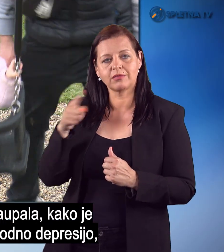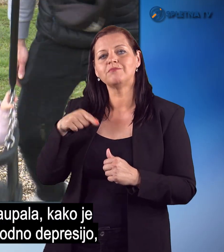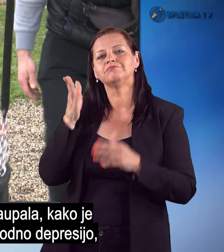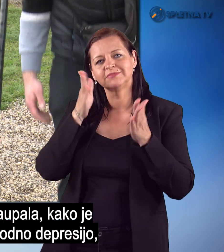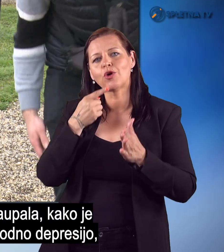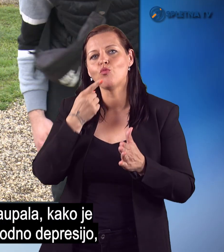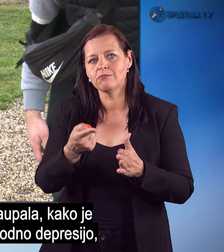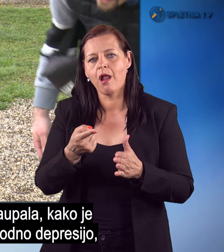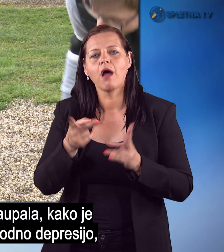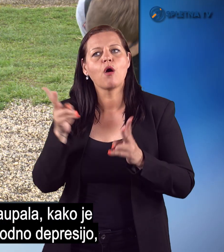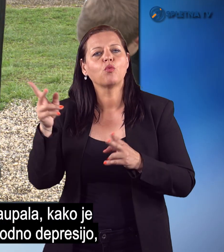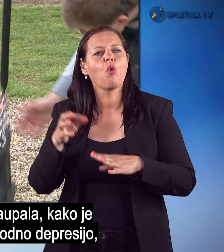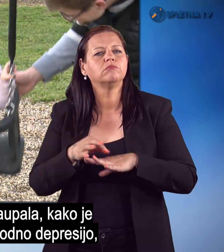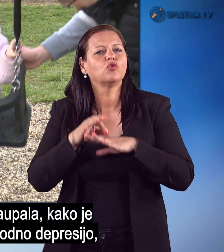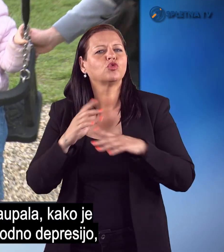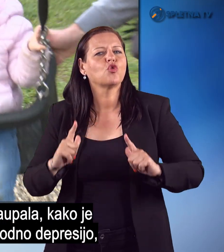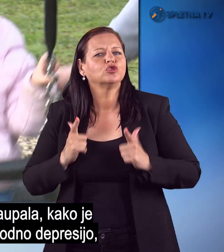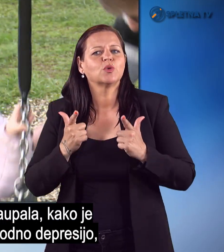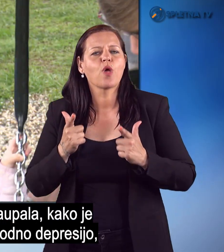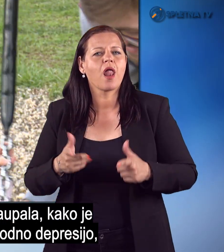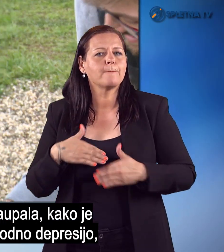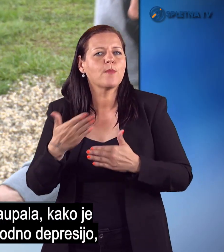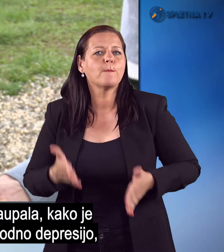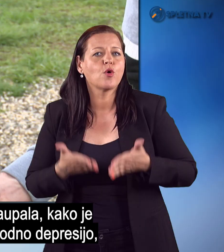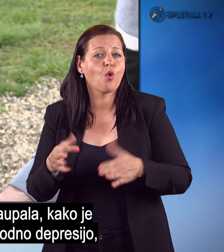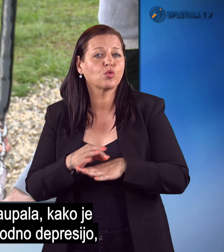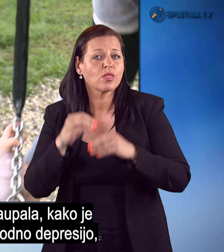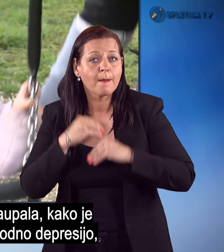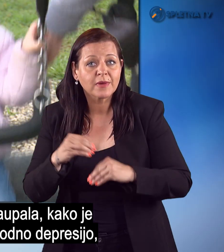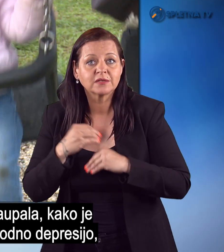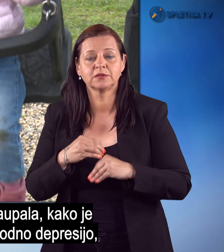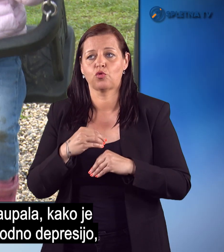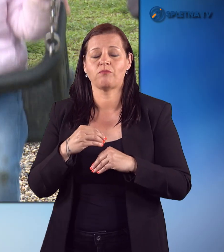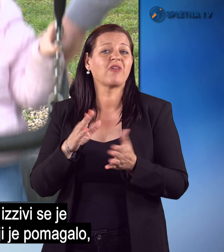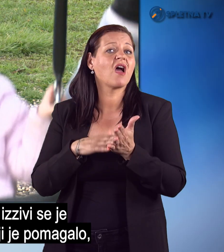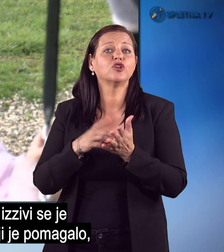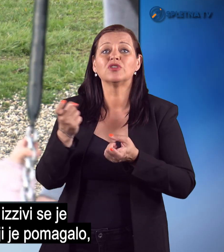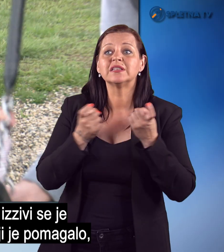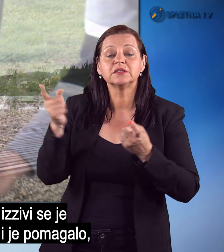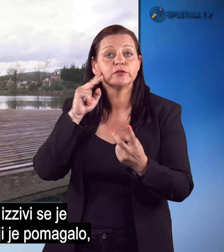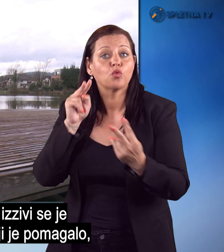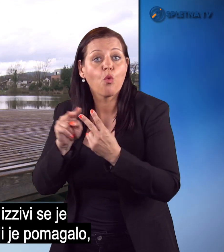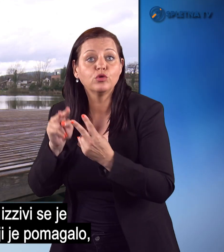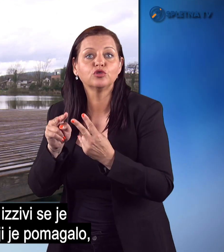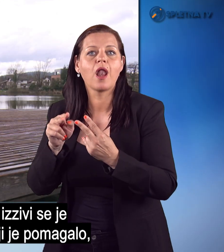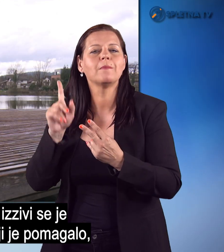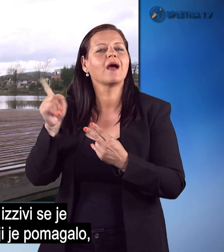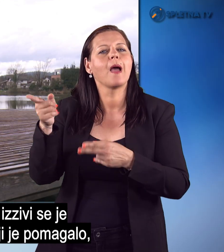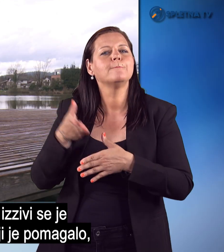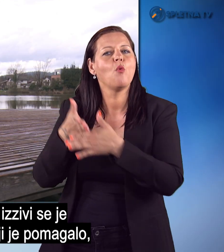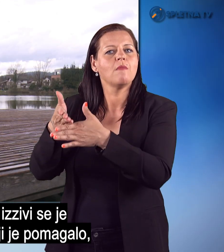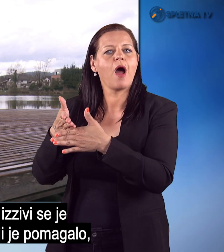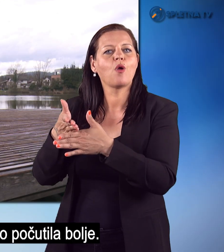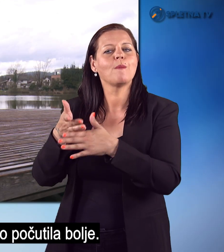Žana nam je zaupala, kako je doživljala poporodno depresijo, s kakšnimi izzivi se je soočala in kaj ji je pomagalo, da